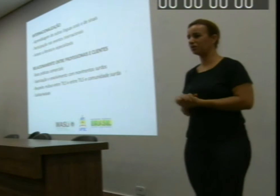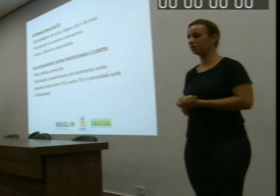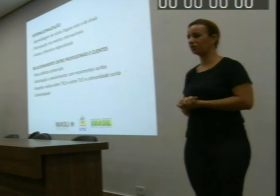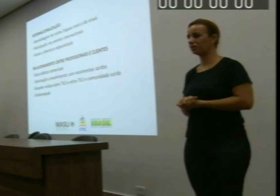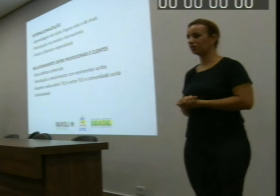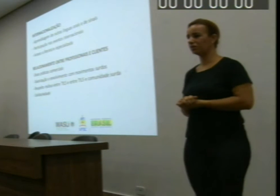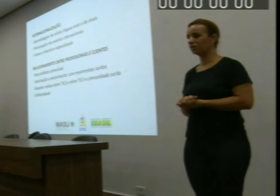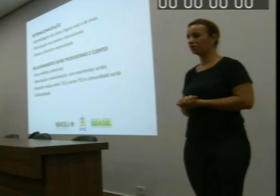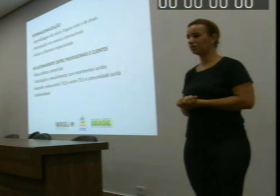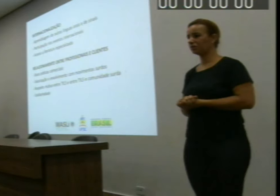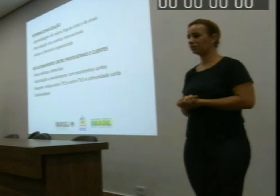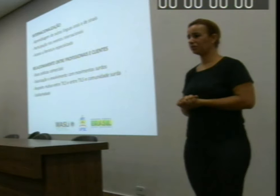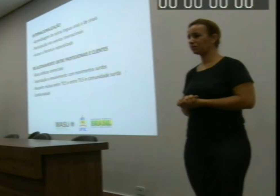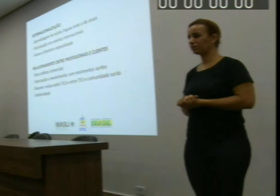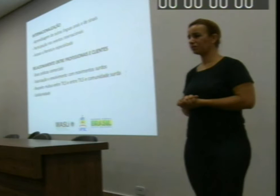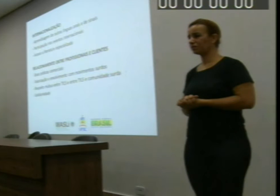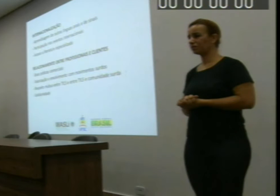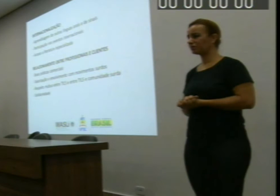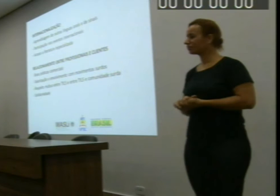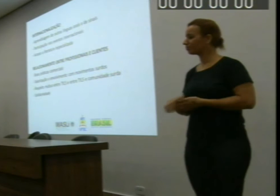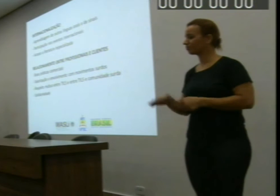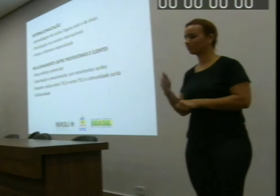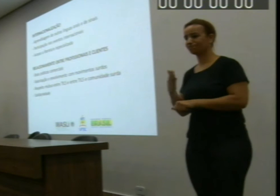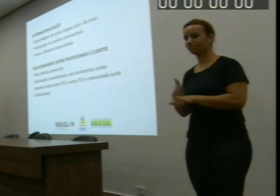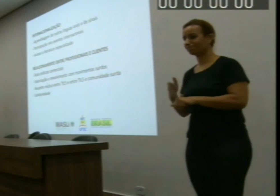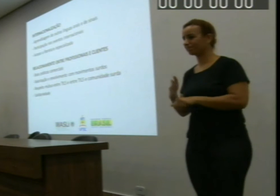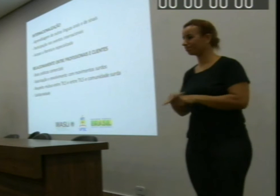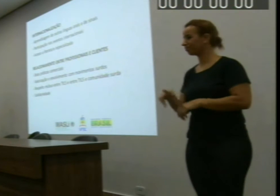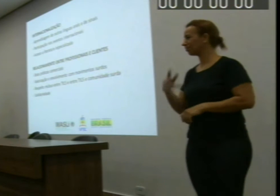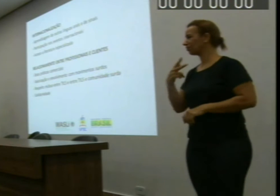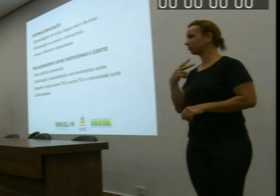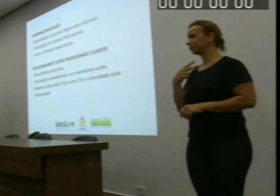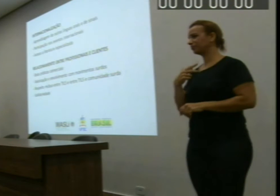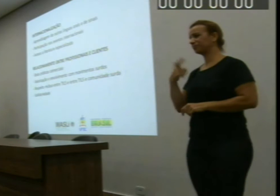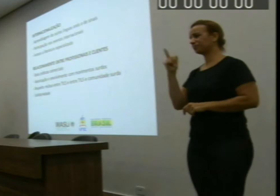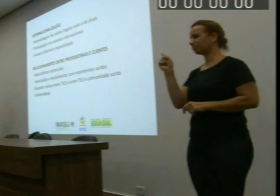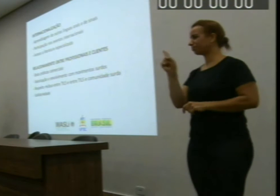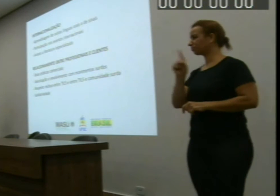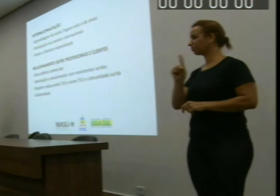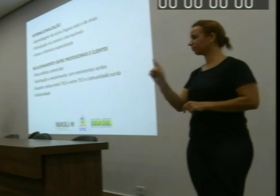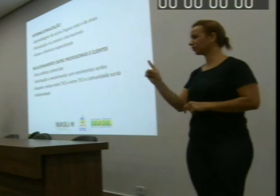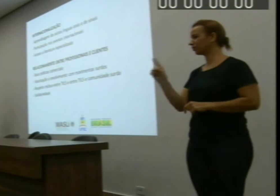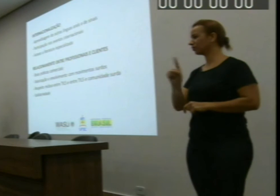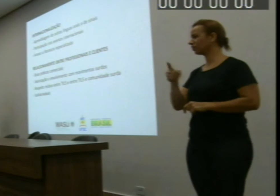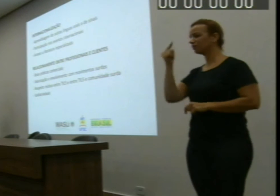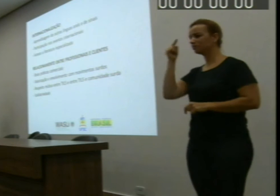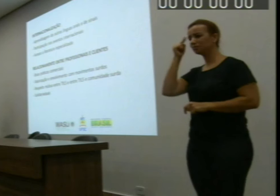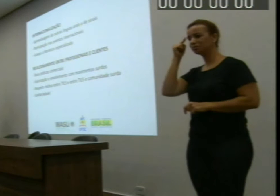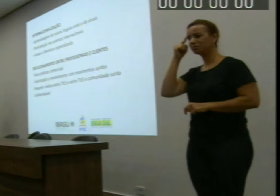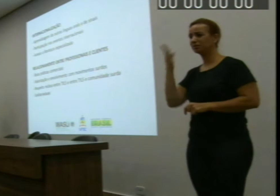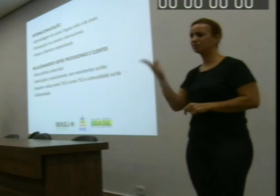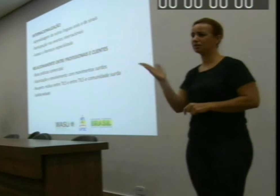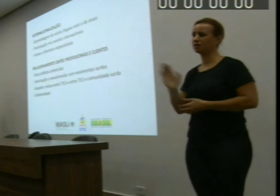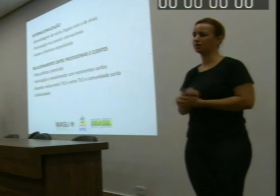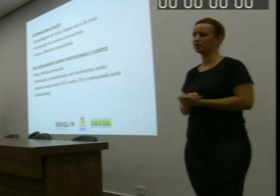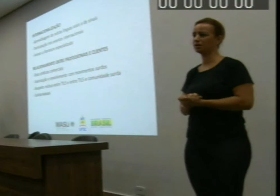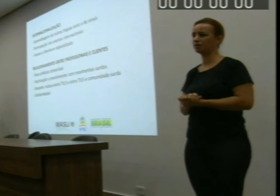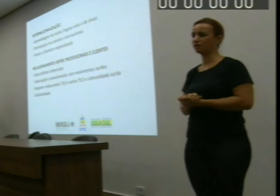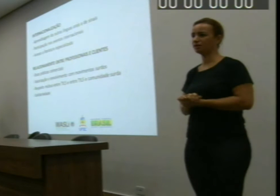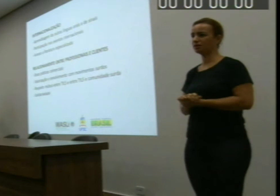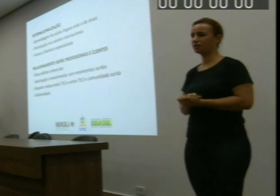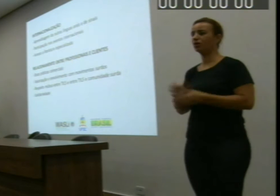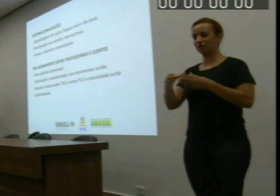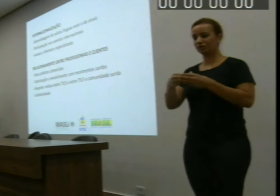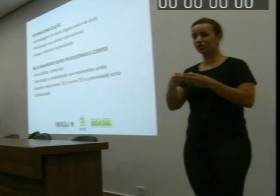lá esse tipo de prática não leva as pessoas que contratam intérpretes a pensarem assim ai que bacana Olha que que grupo